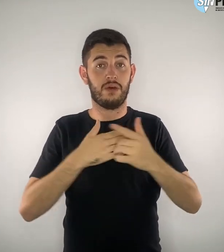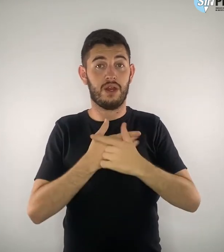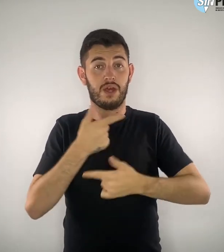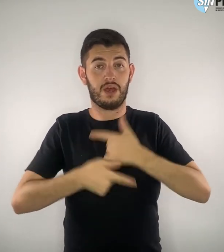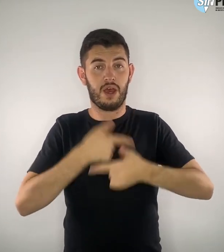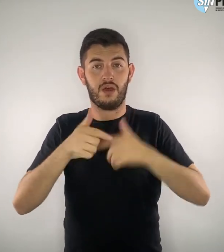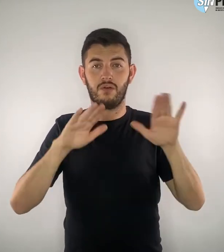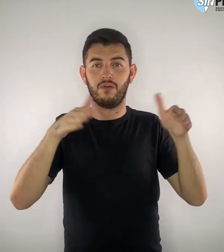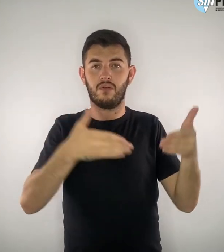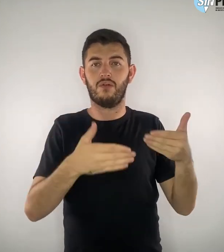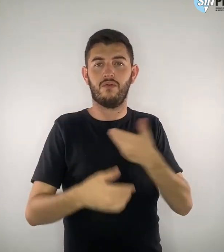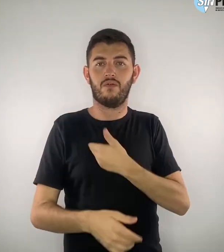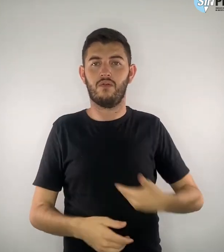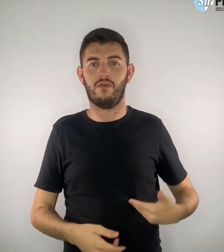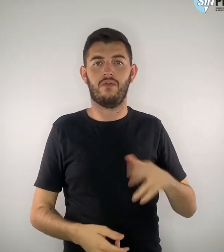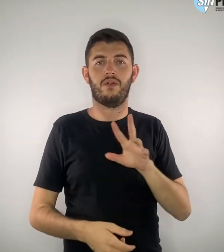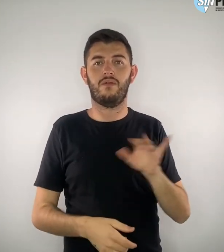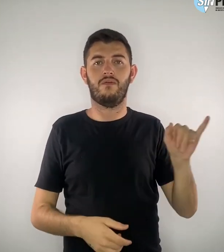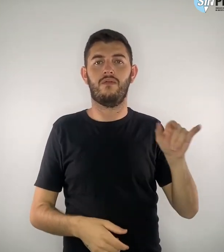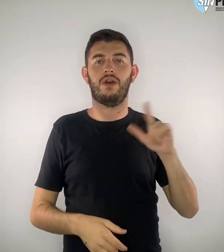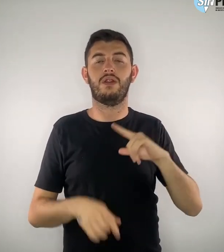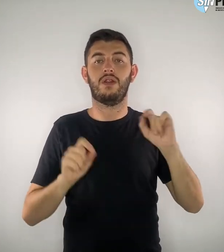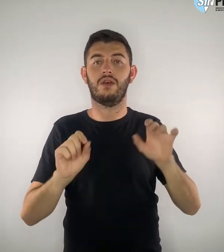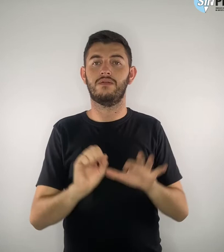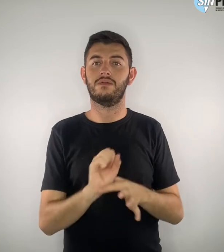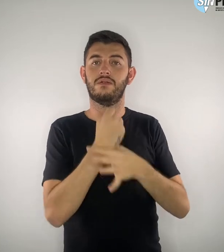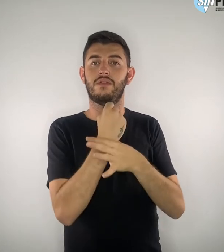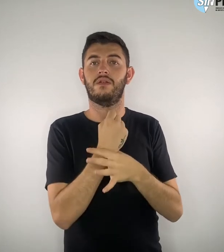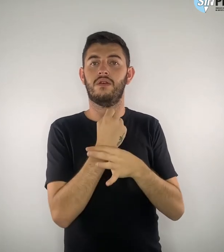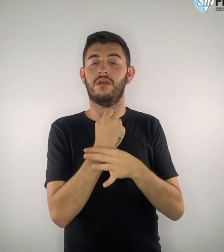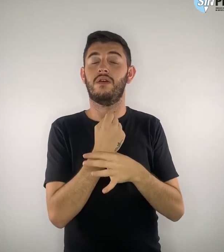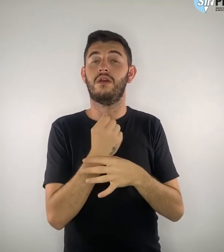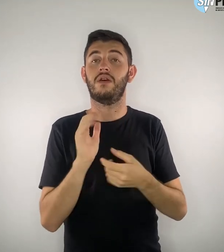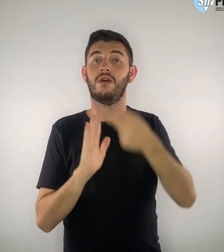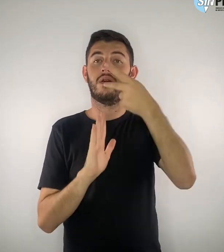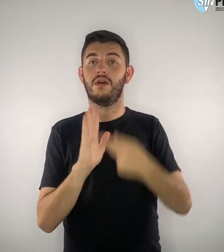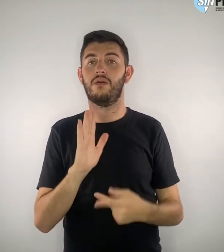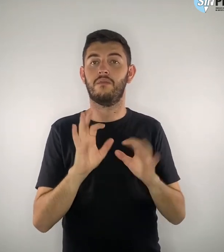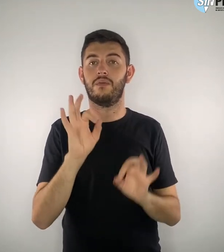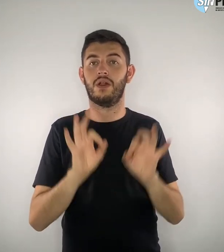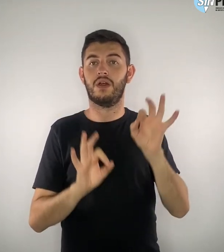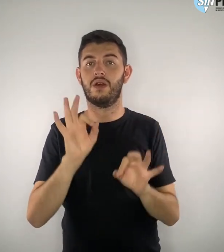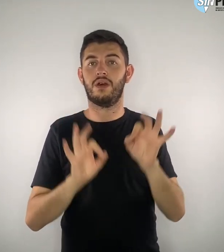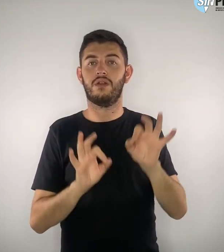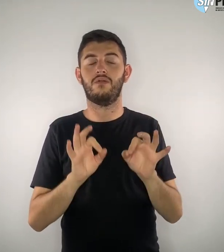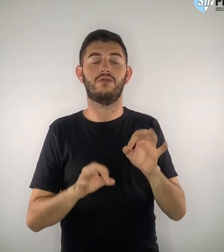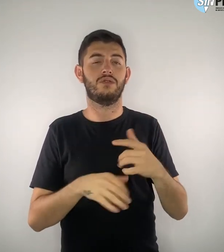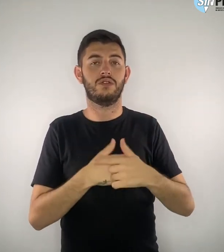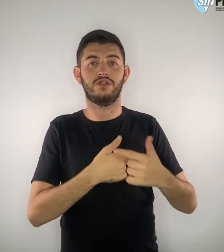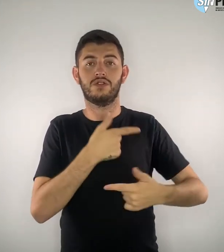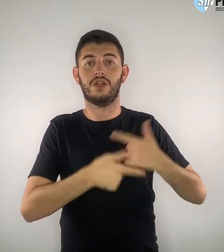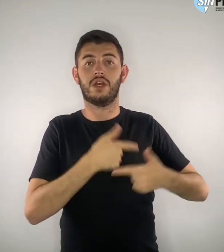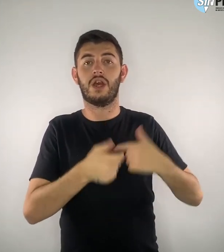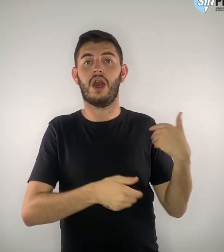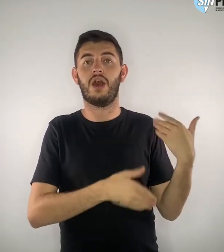de Estado contarão com estabilidade e planos de carreira próprios. Tudo isto nos leva a